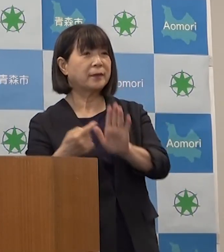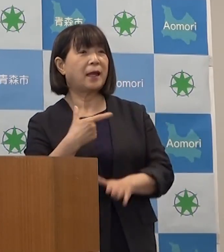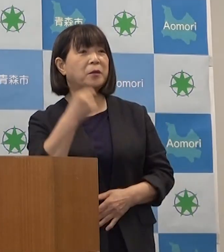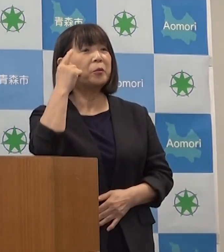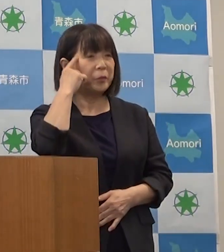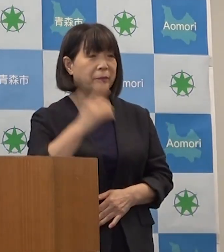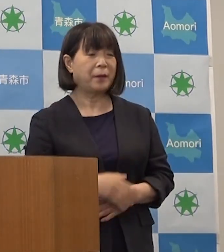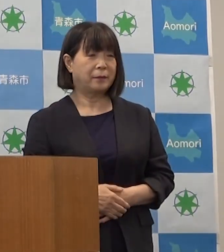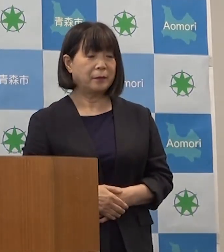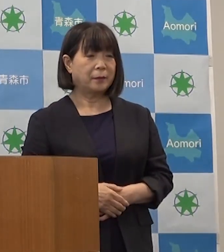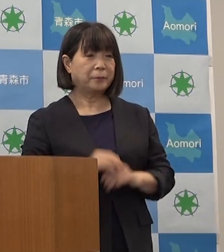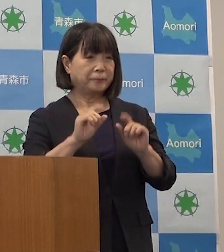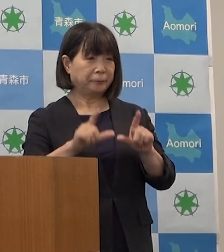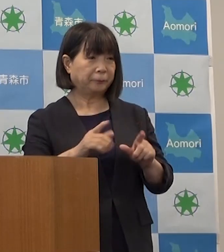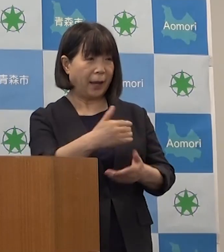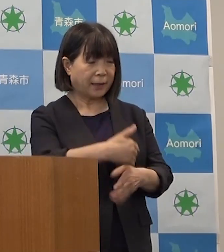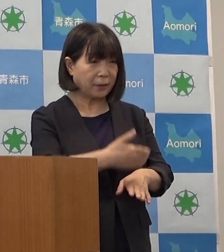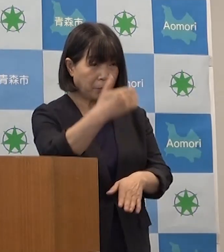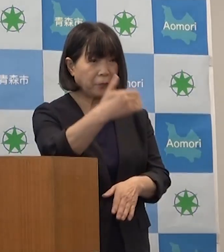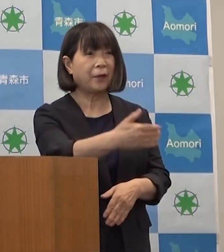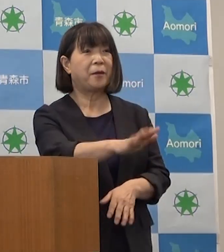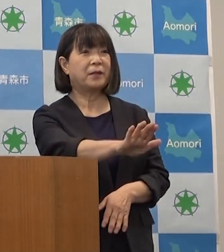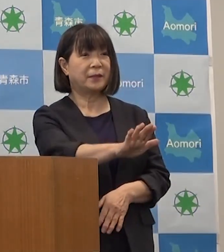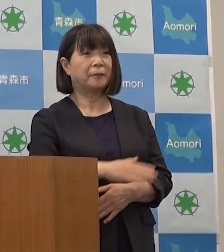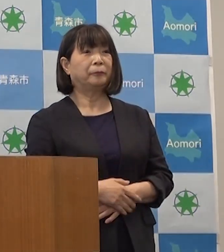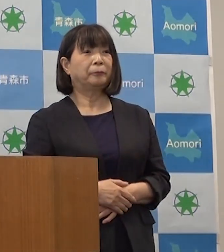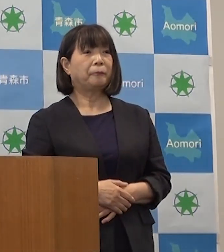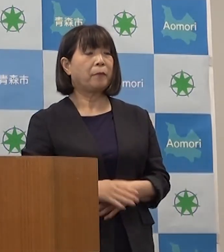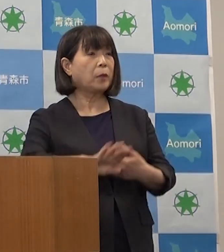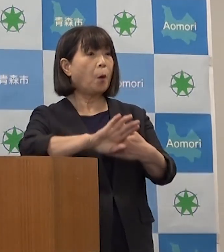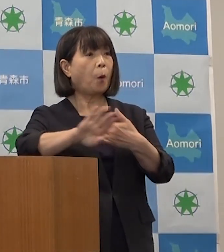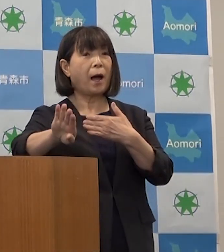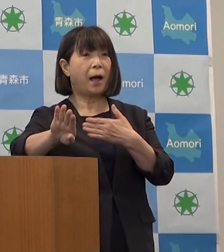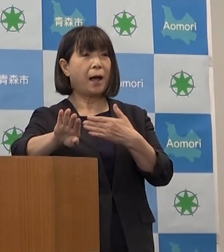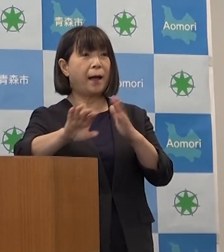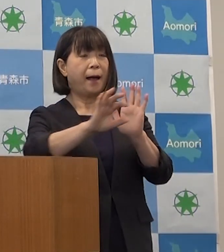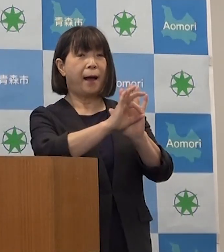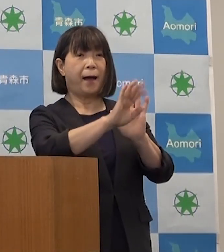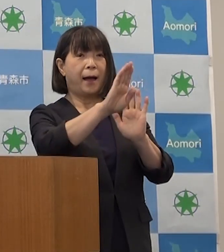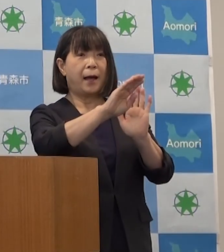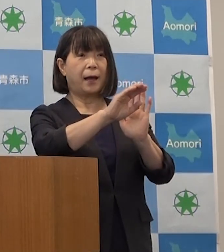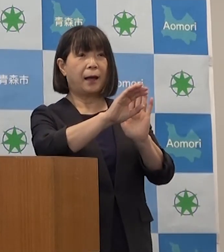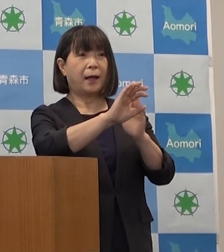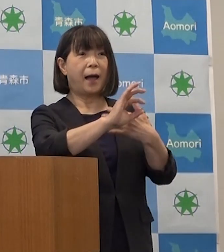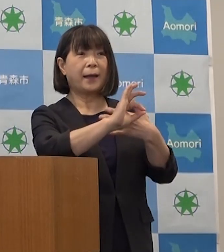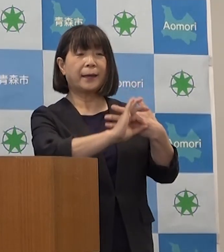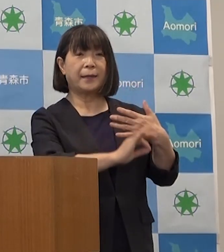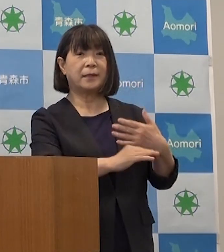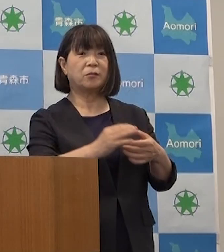。 ありがとうございます。 はいはい、他に案件に関しましてご質問は。